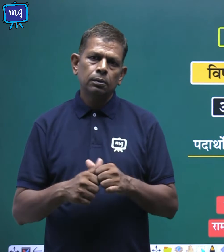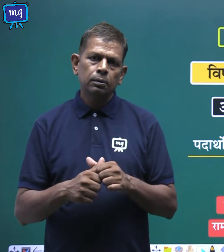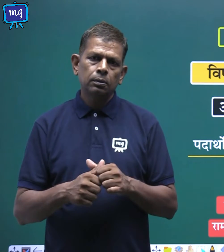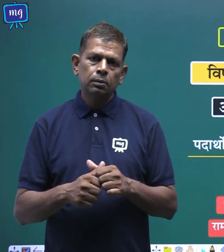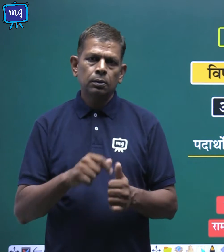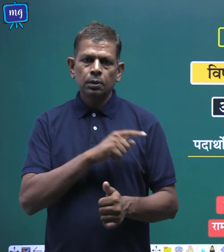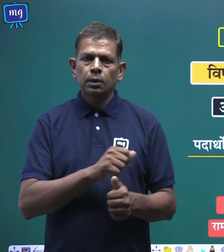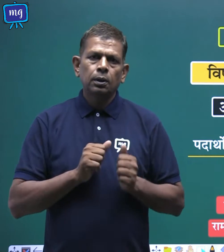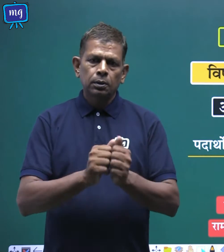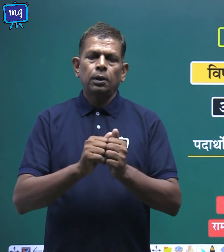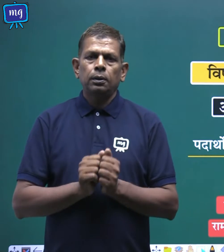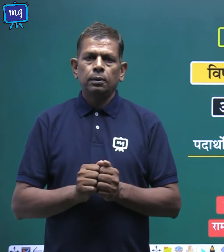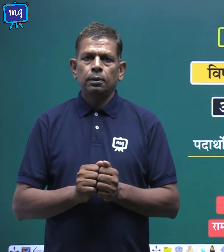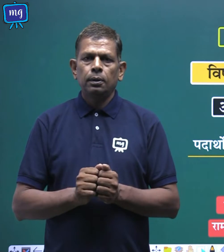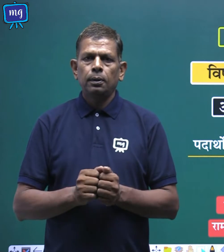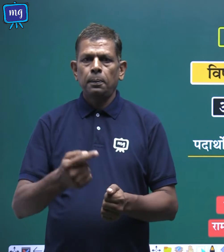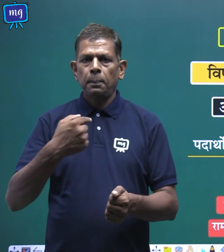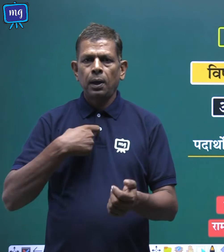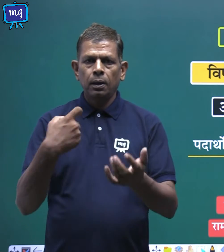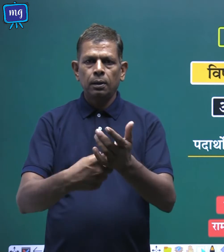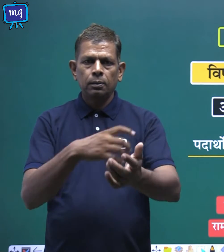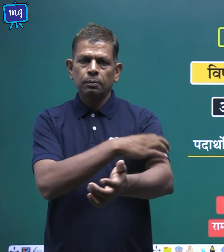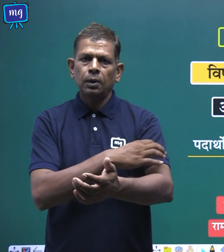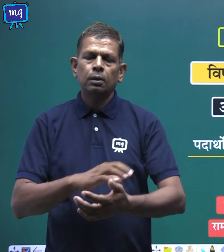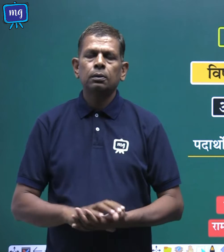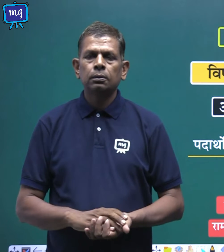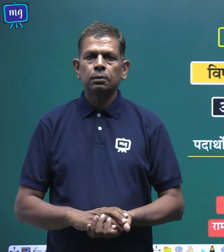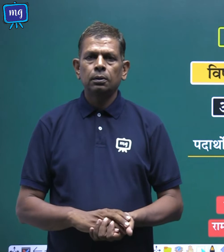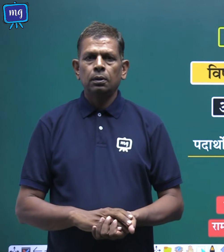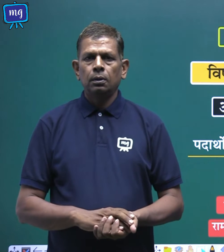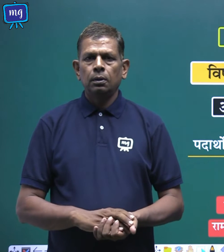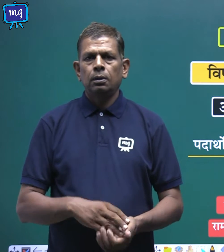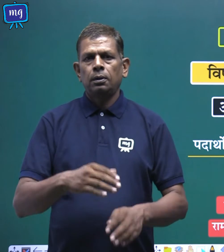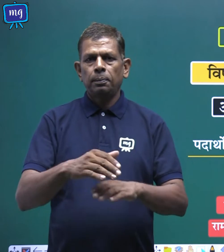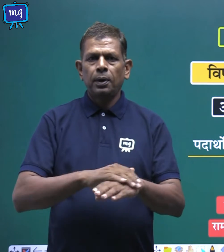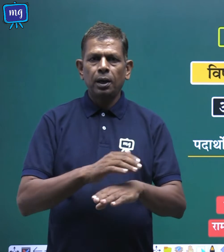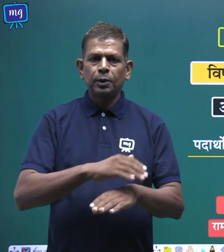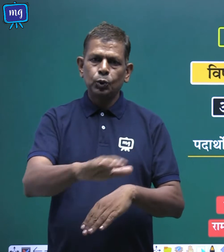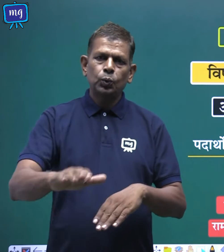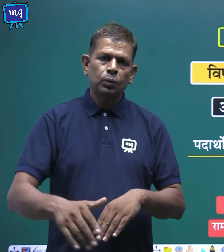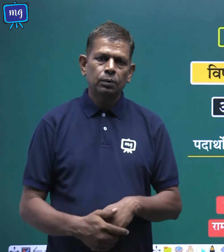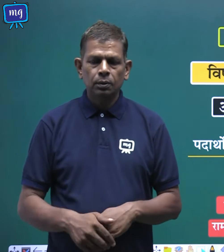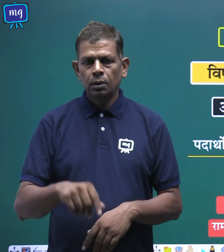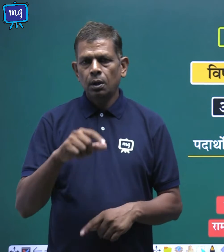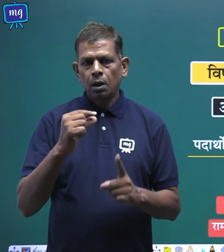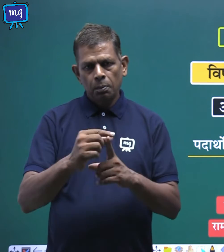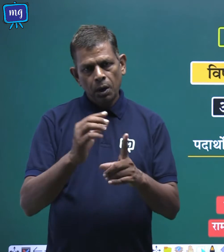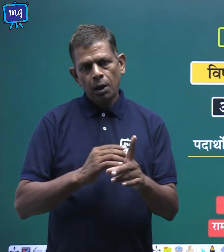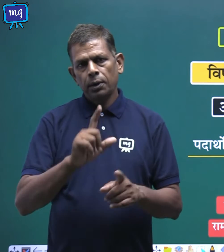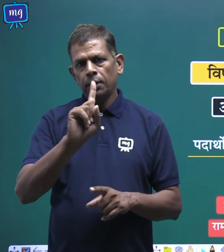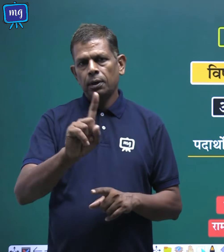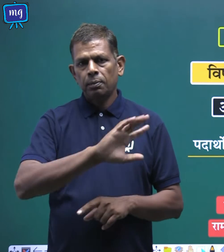और मेरे साथ हैं रामस्वरूप कुमार। प्यारे बच्चों, भाग 1 में